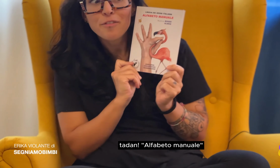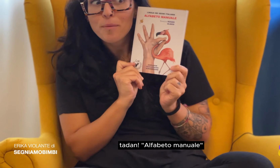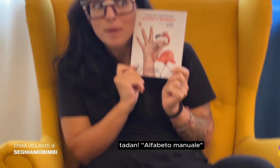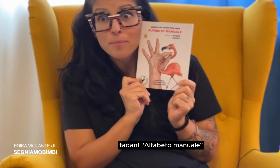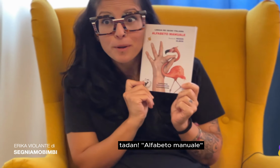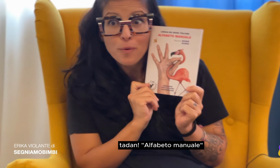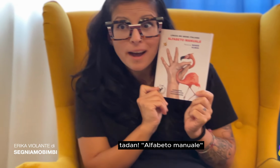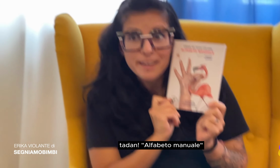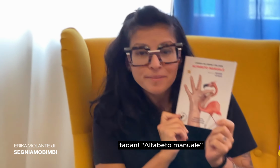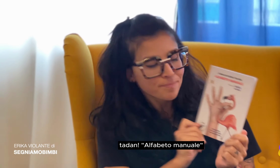Alfabeto manuale.